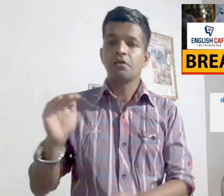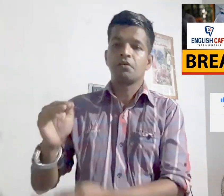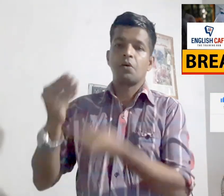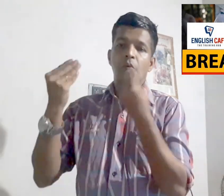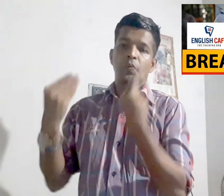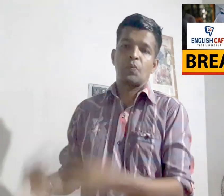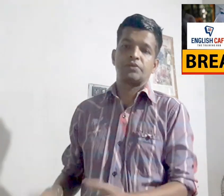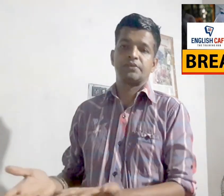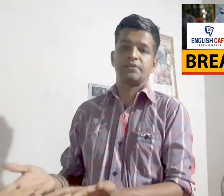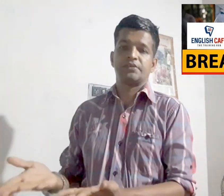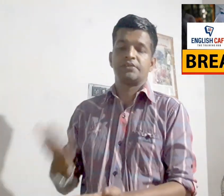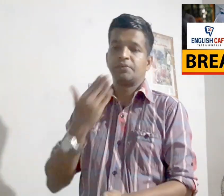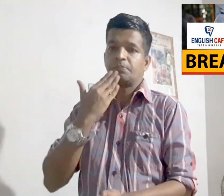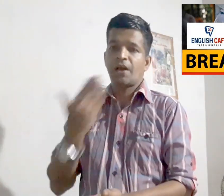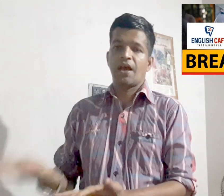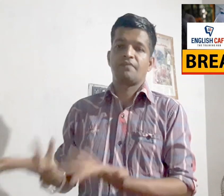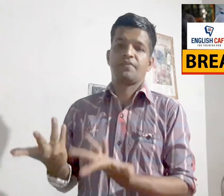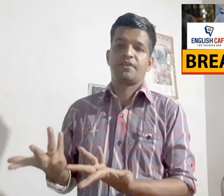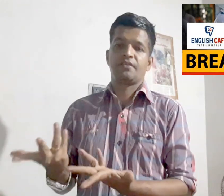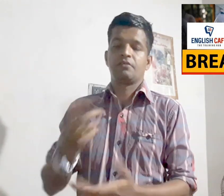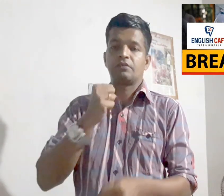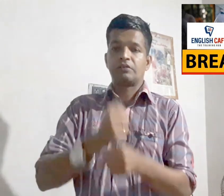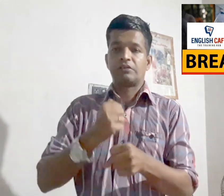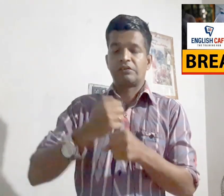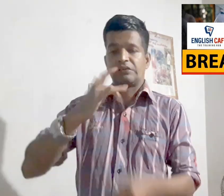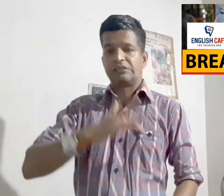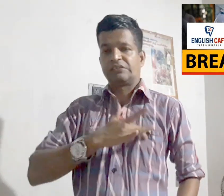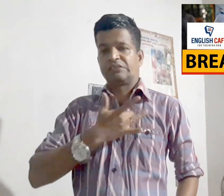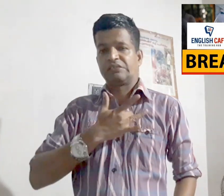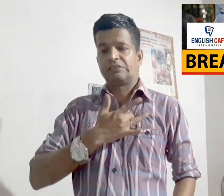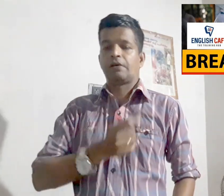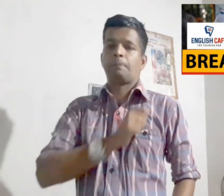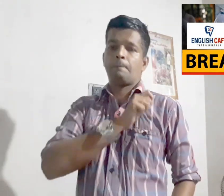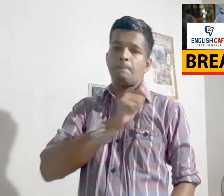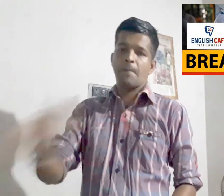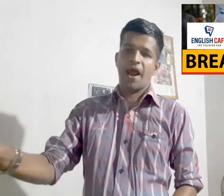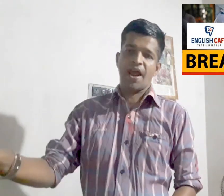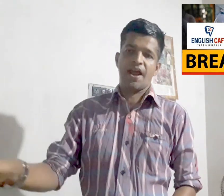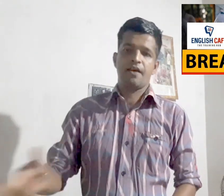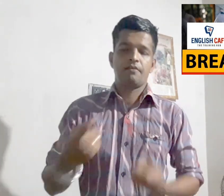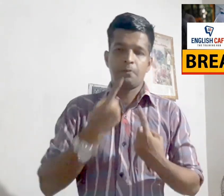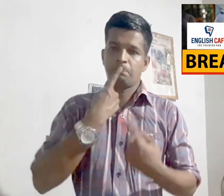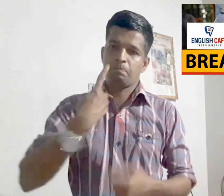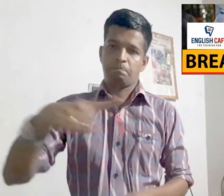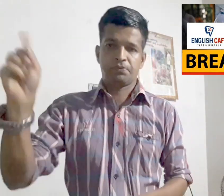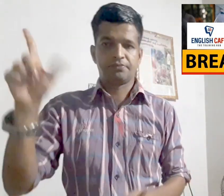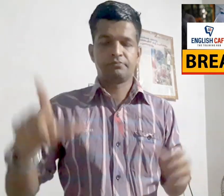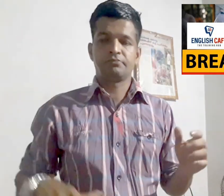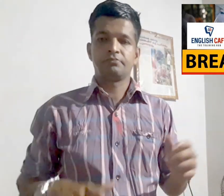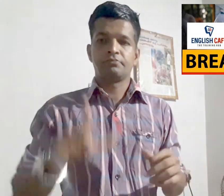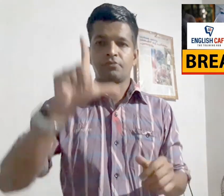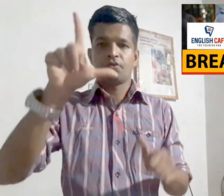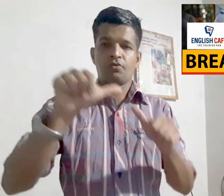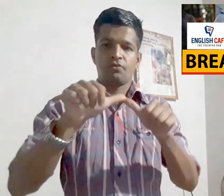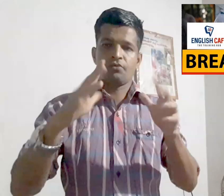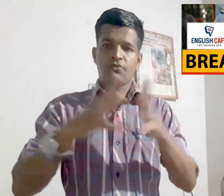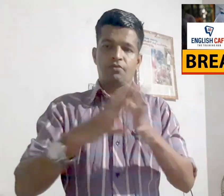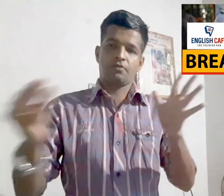കീഴിലുള്ള ക്ഷേത്രങ്ങളിൽ വരുമാനം കുറഞ്ഞതായി മന്ത്രി അറിയിച്ചു സർക്കാർ സഹായത്തിൽ നിന്നാണ് ദേവസ്വം ജീവനക്കാരുടെ ശമ്പളത്തിനും പെൻഷനുമുള്ള പണം കണ്ടെത്തുന്നത്